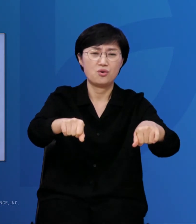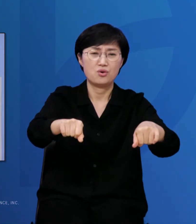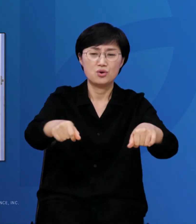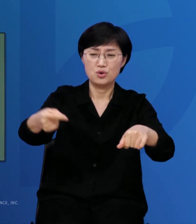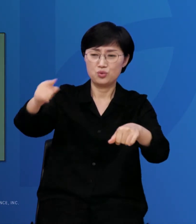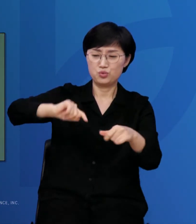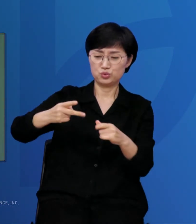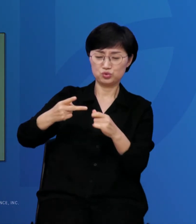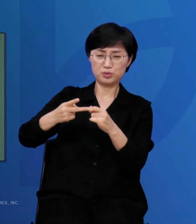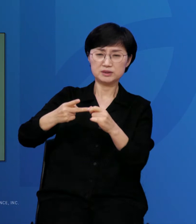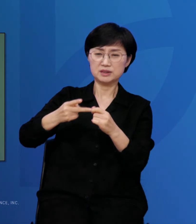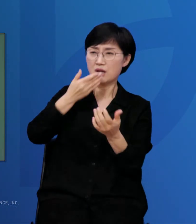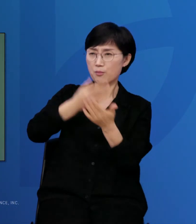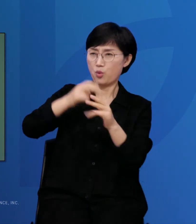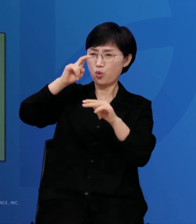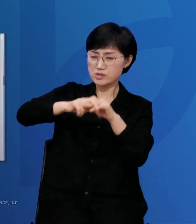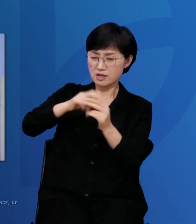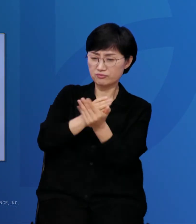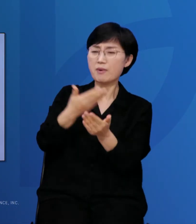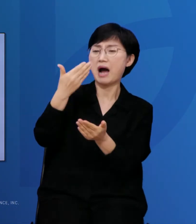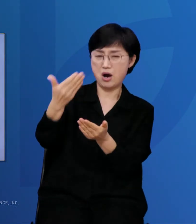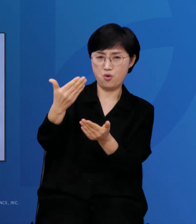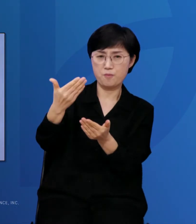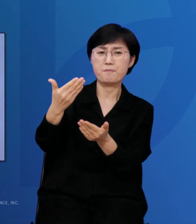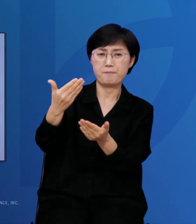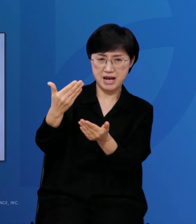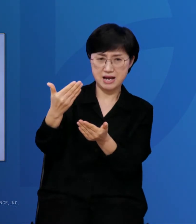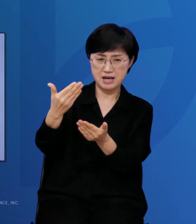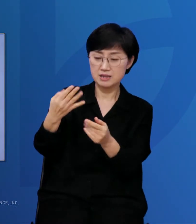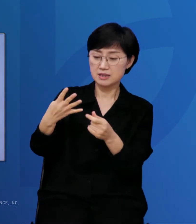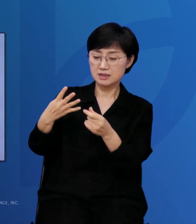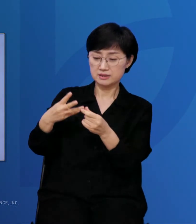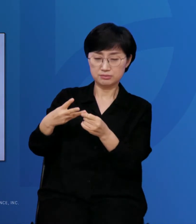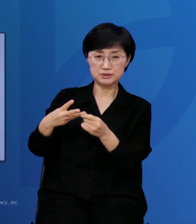이 축복을 누려서 이제는 전 세계 재앙을